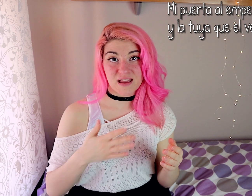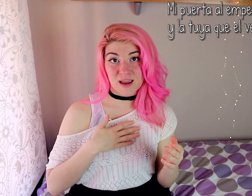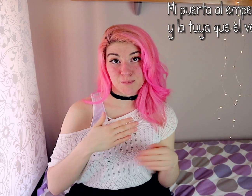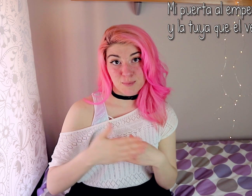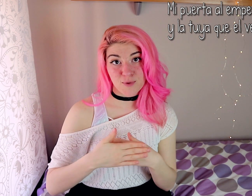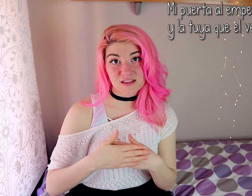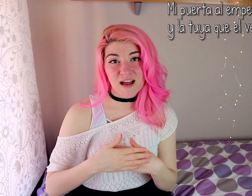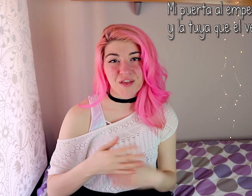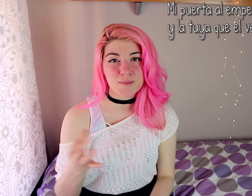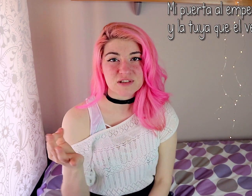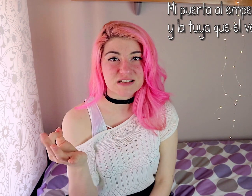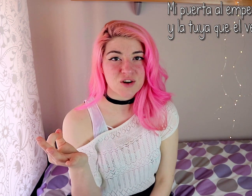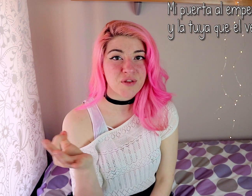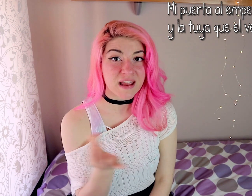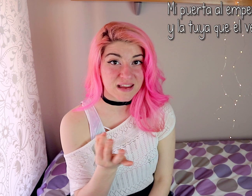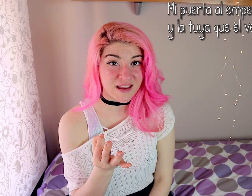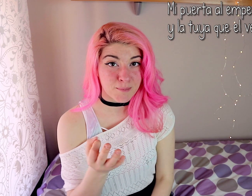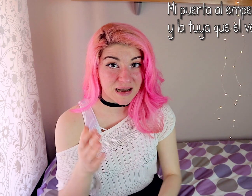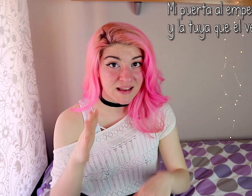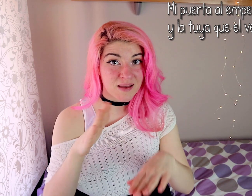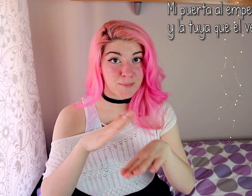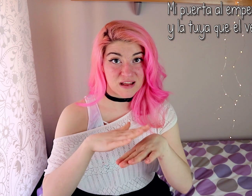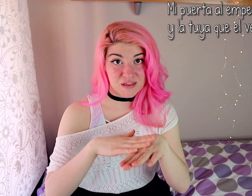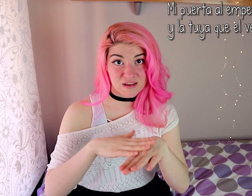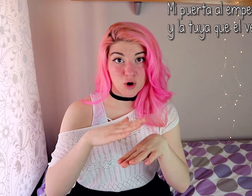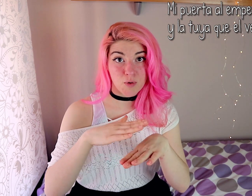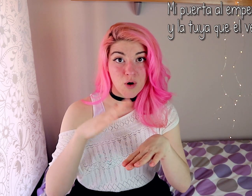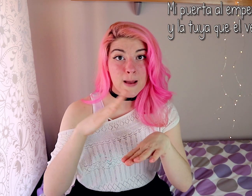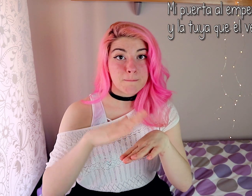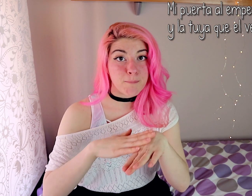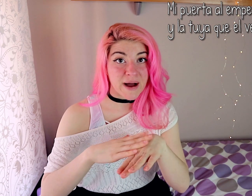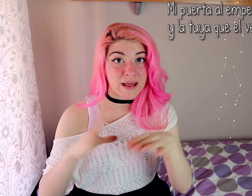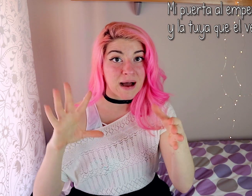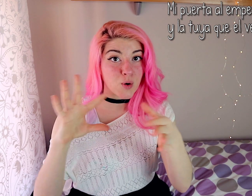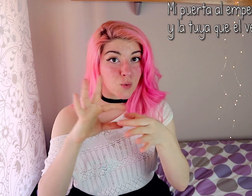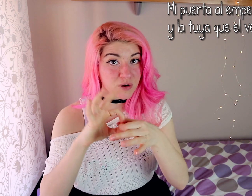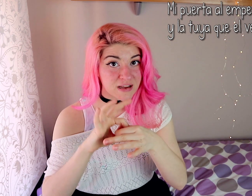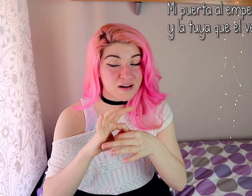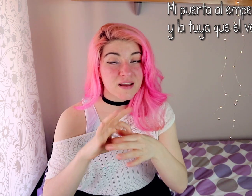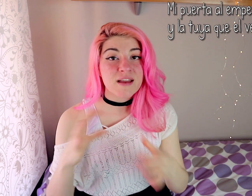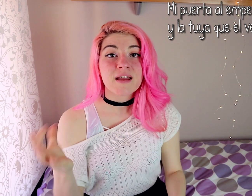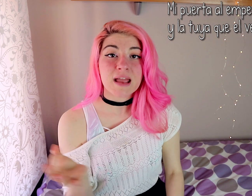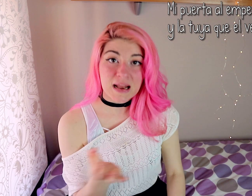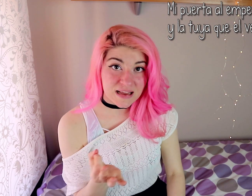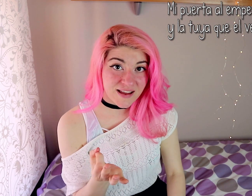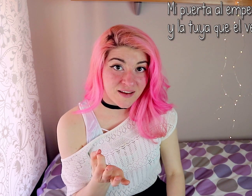mi puerta, hacemos el signo de que, ¿vale? Para decir como para unir el que.